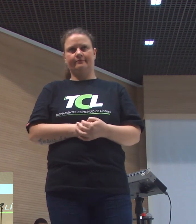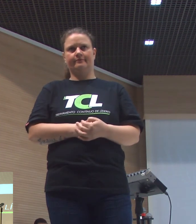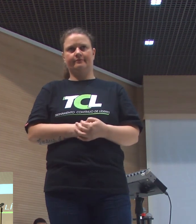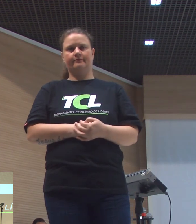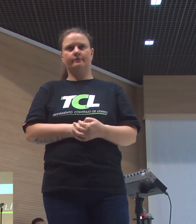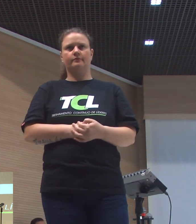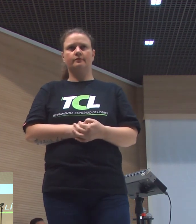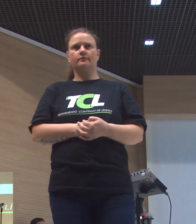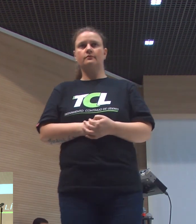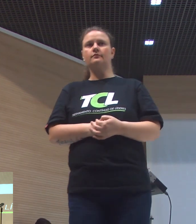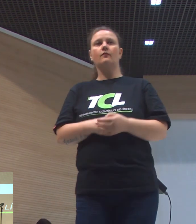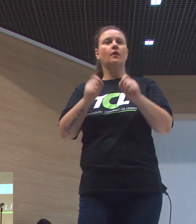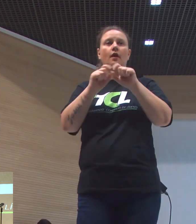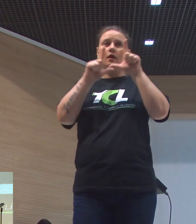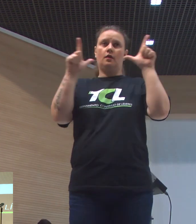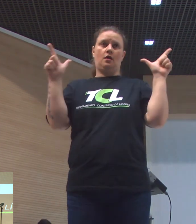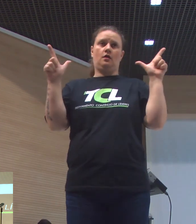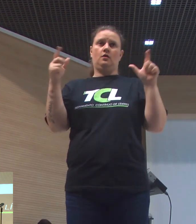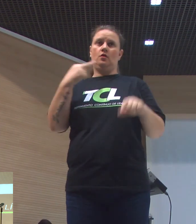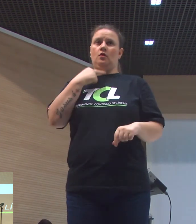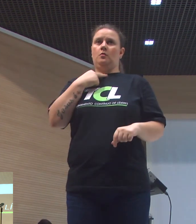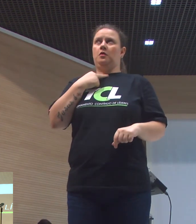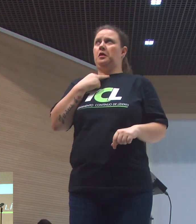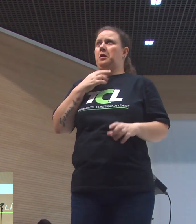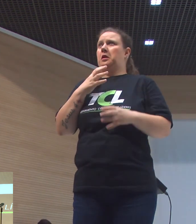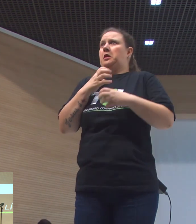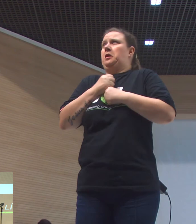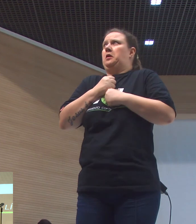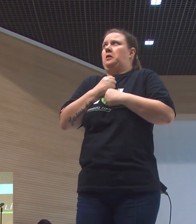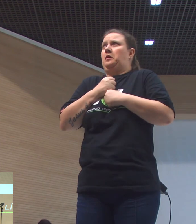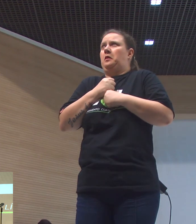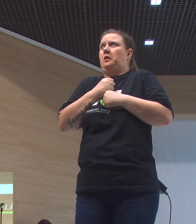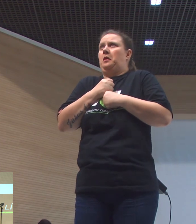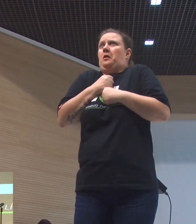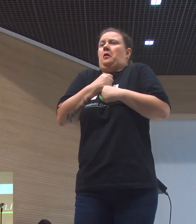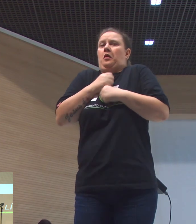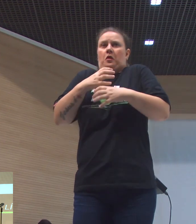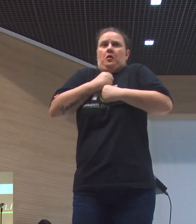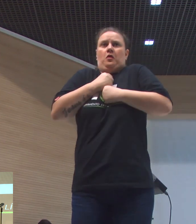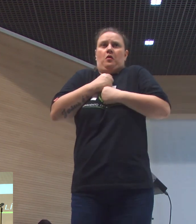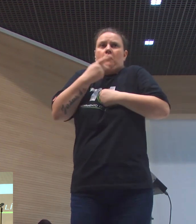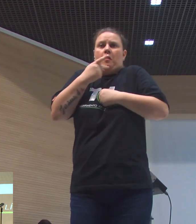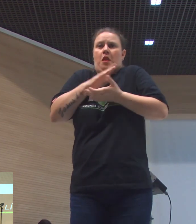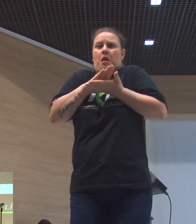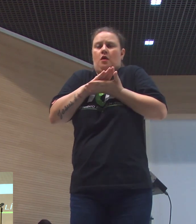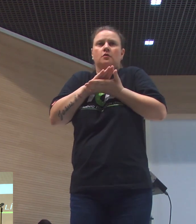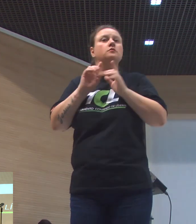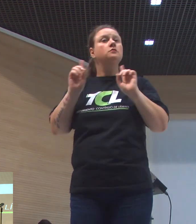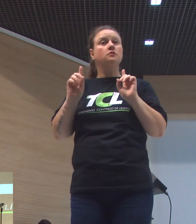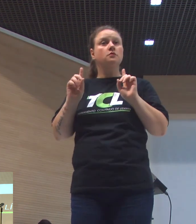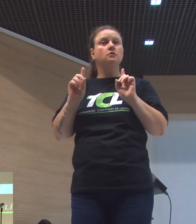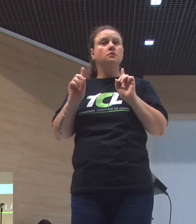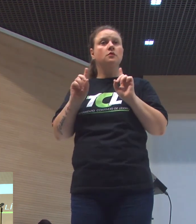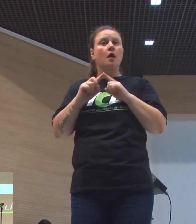Não estou dizendo que nós temos que ser omissos, mas nós temos que ter o discernimento de onde,